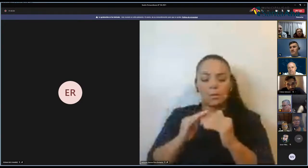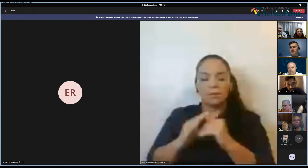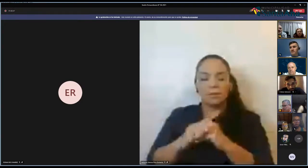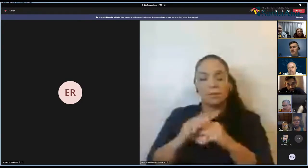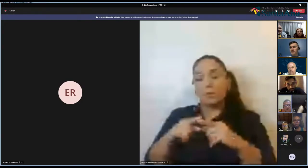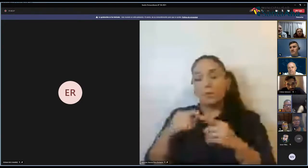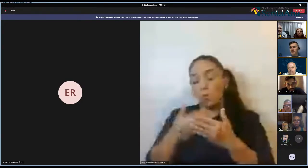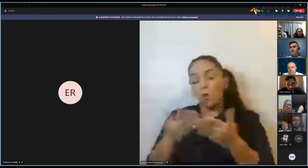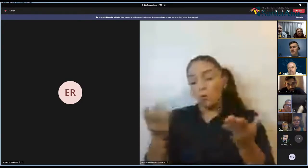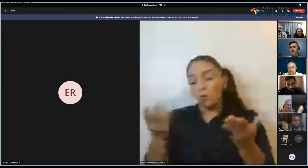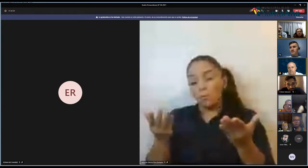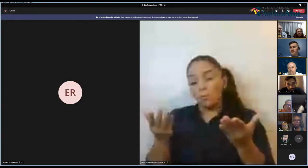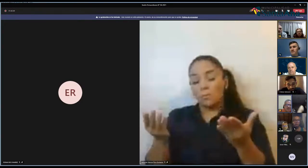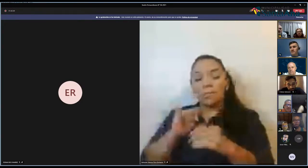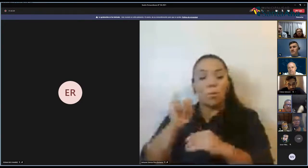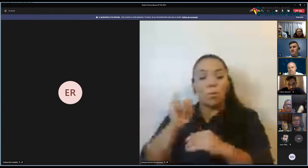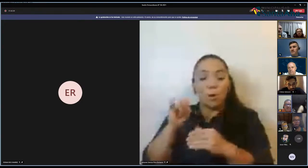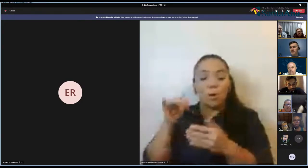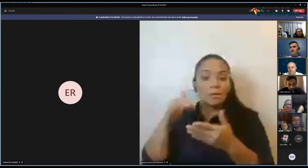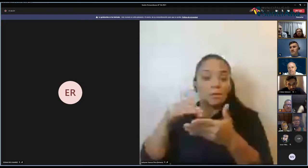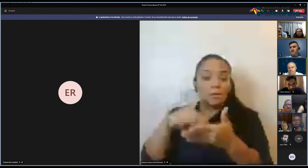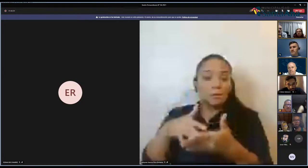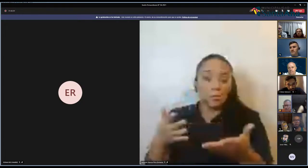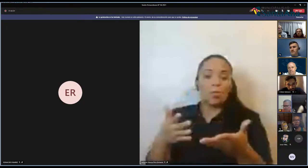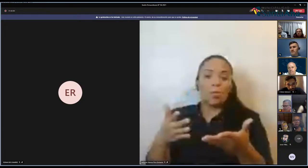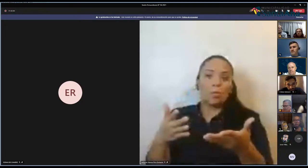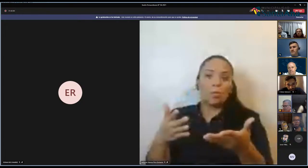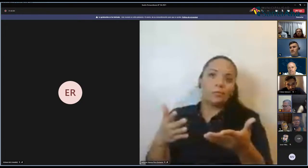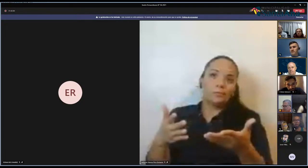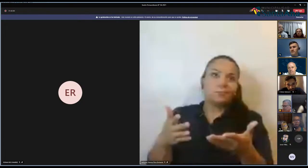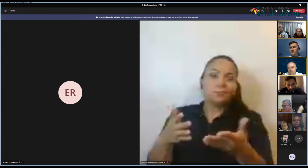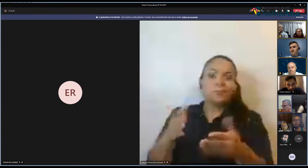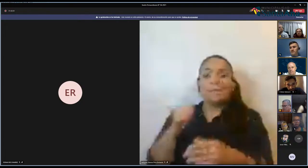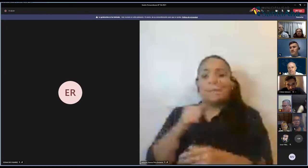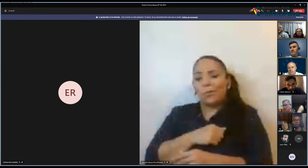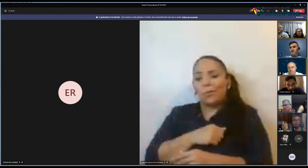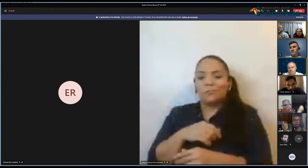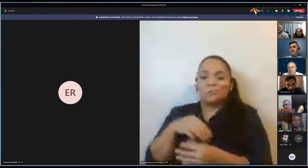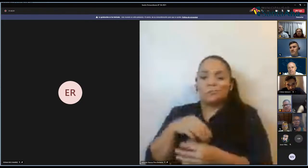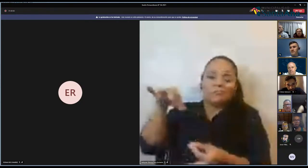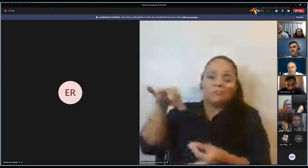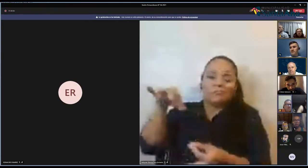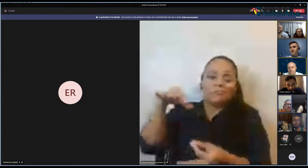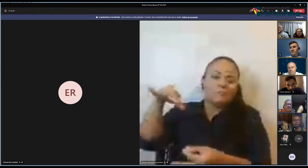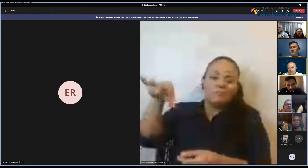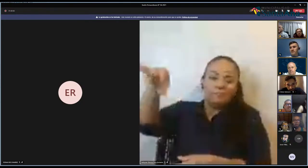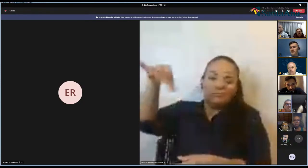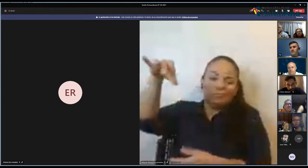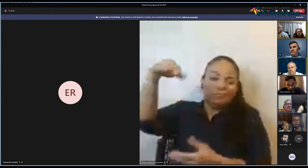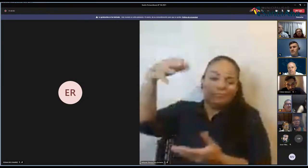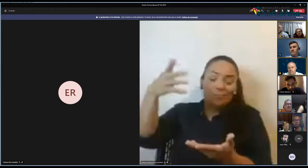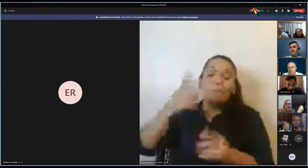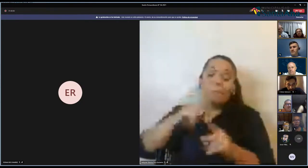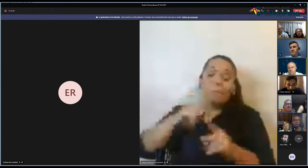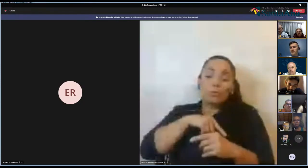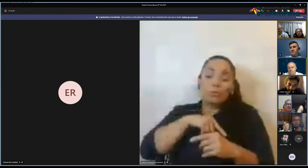el estudio es hasta que es bastante el realito perdón que se lo diga pero igual lo estamos analizando